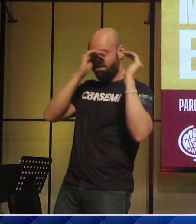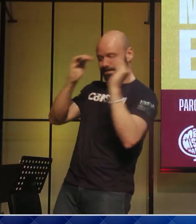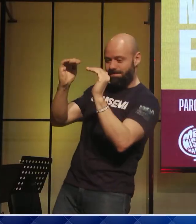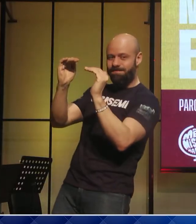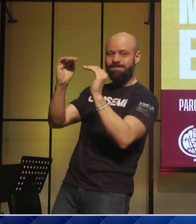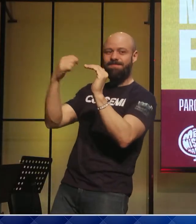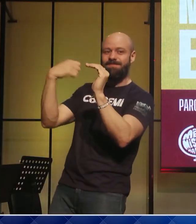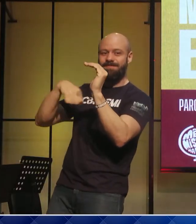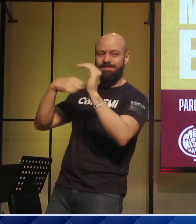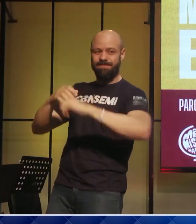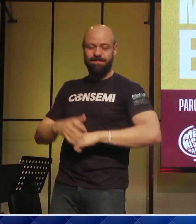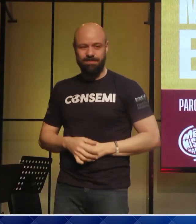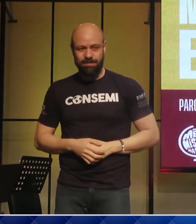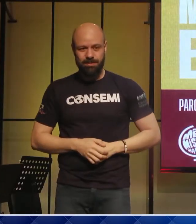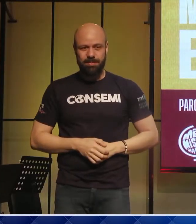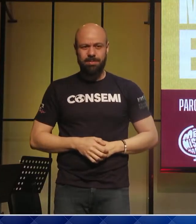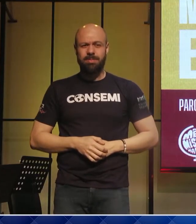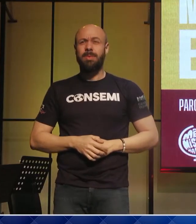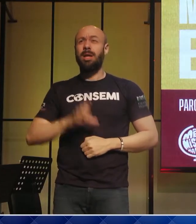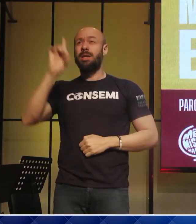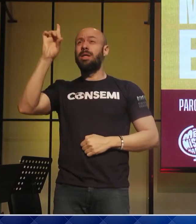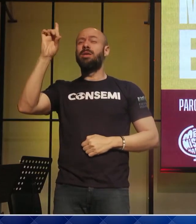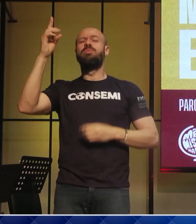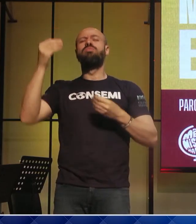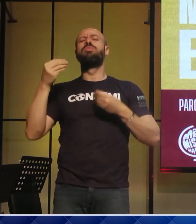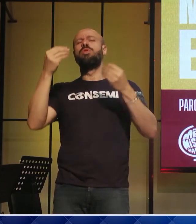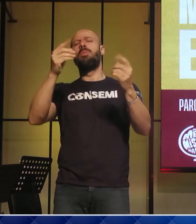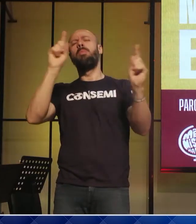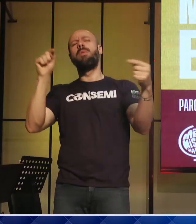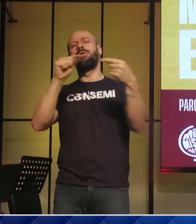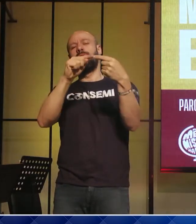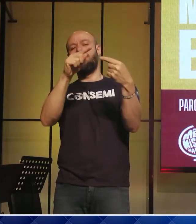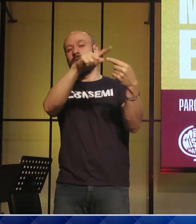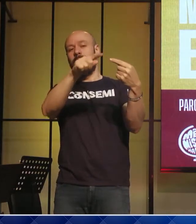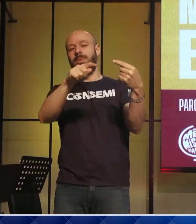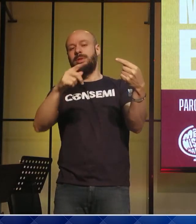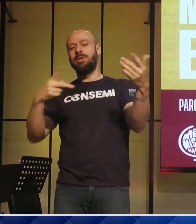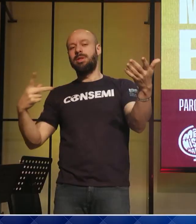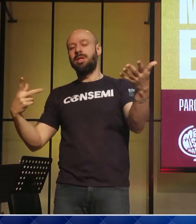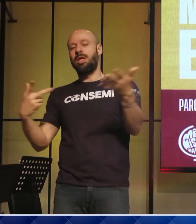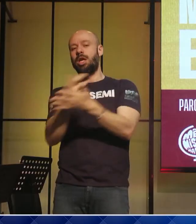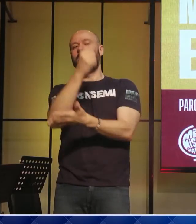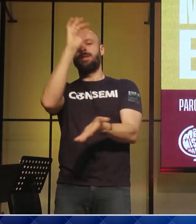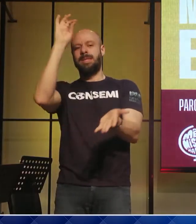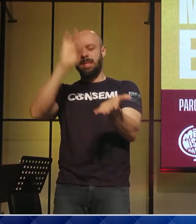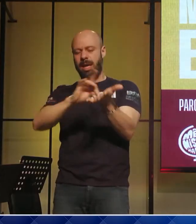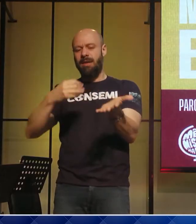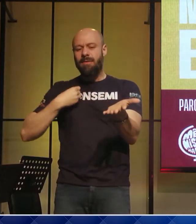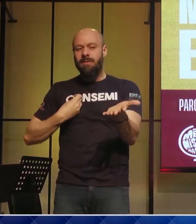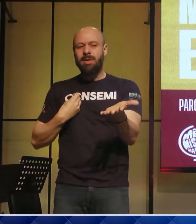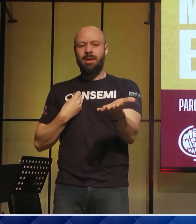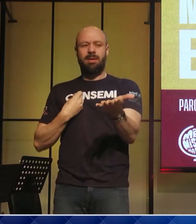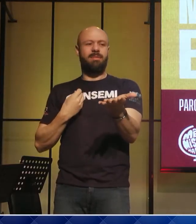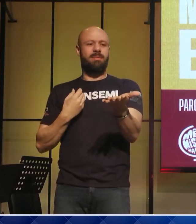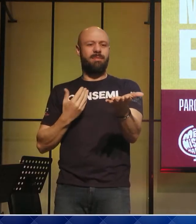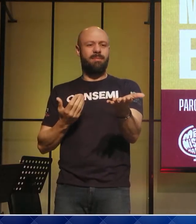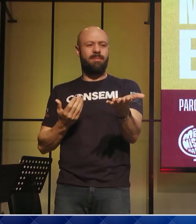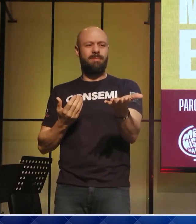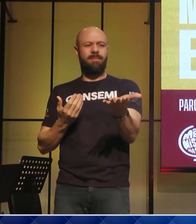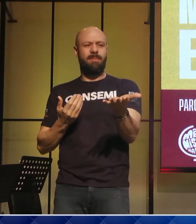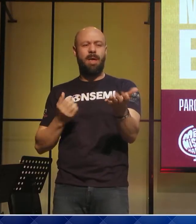deu uma missão para você. E você precisa cumpri-la. Você precisa glorificar a